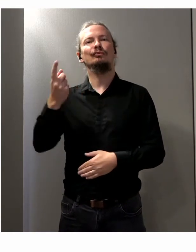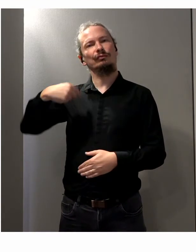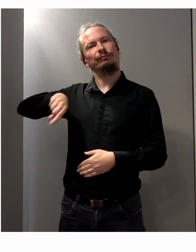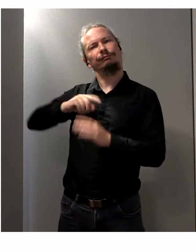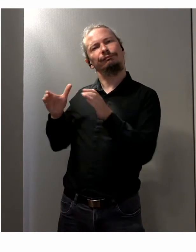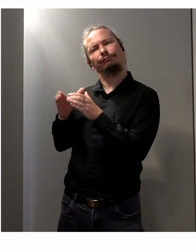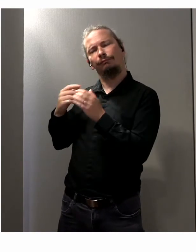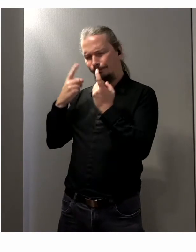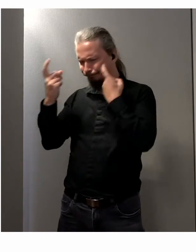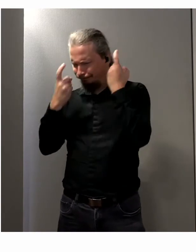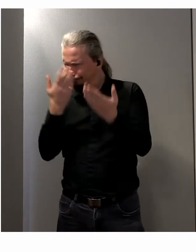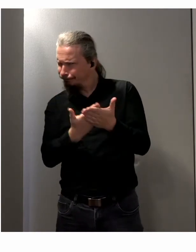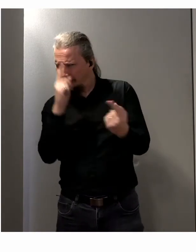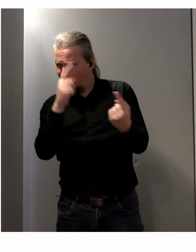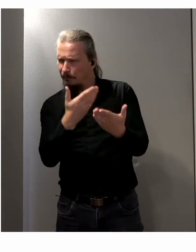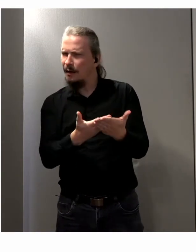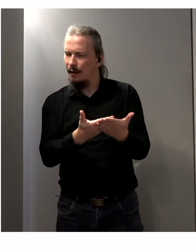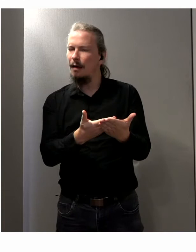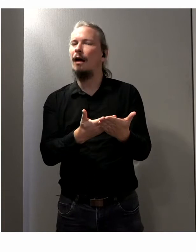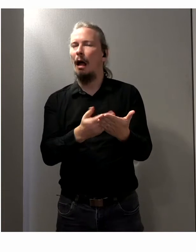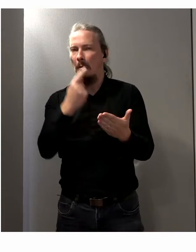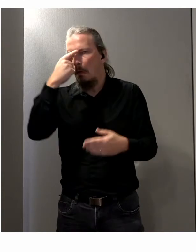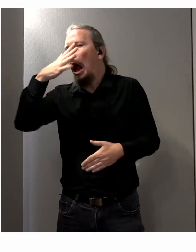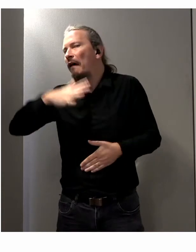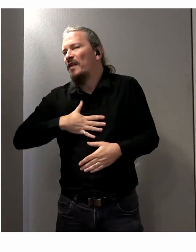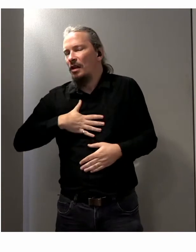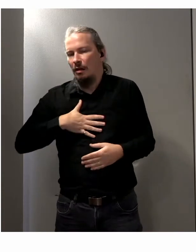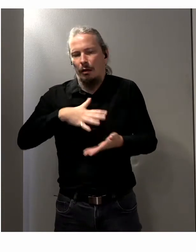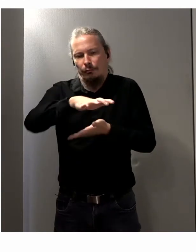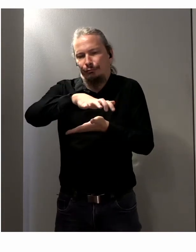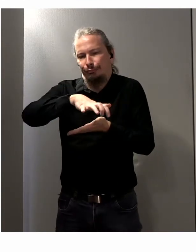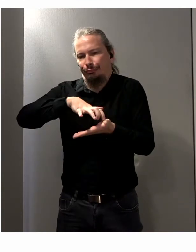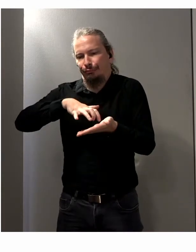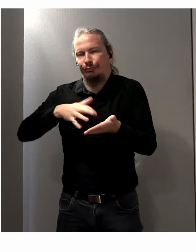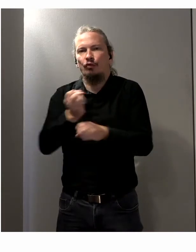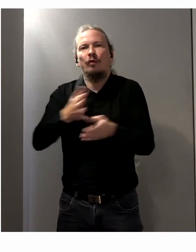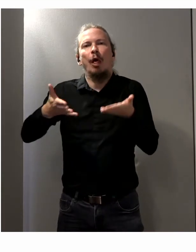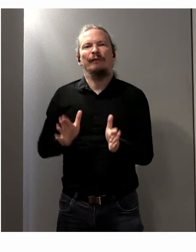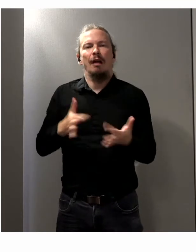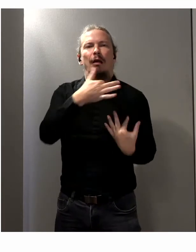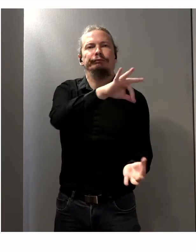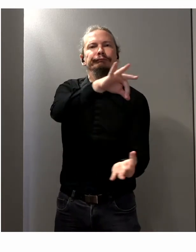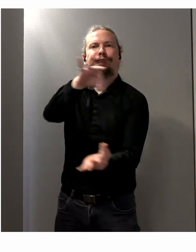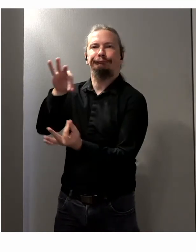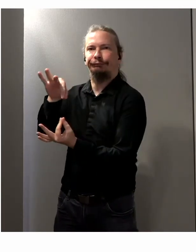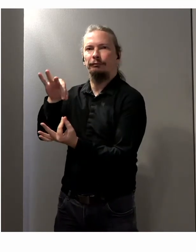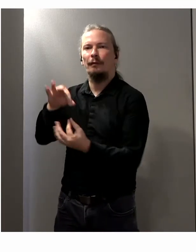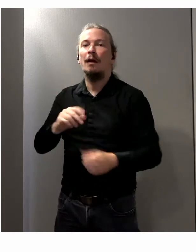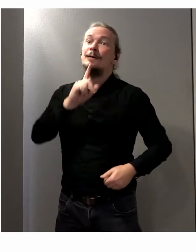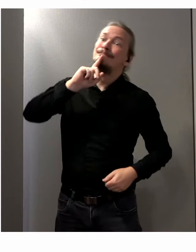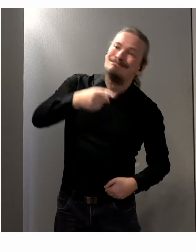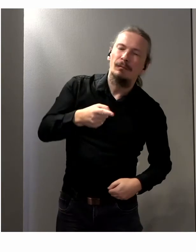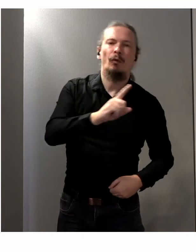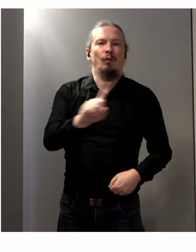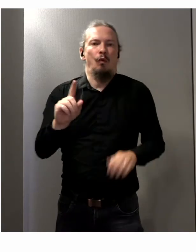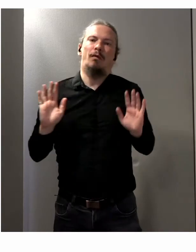de la question, elle rend des avis qui sont publiés au journal officiel, qui ne s'imposent pas au